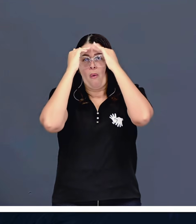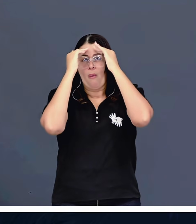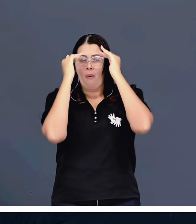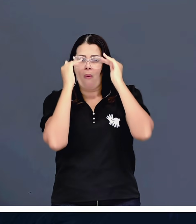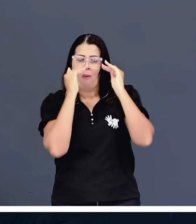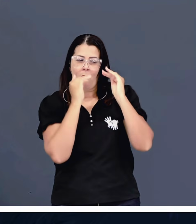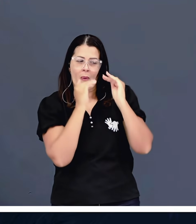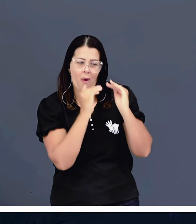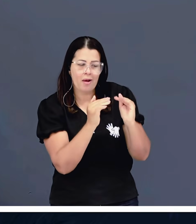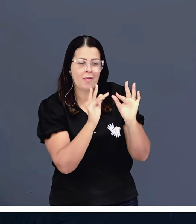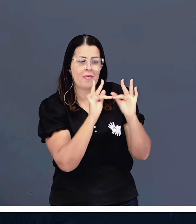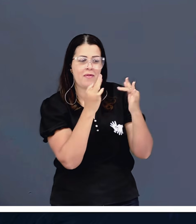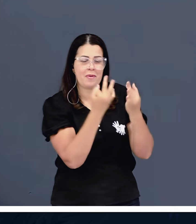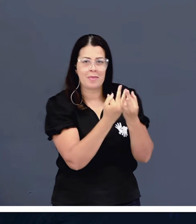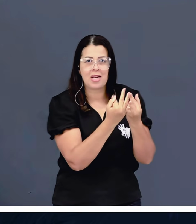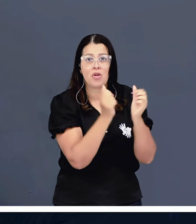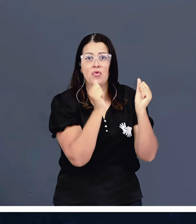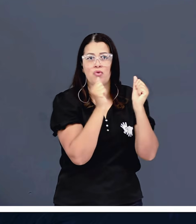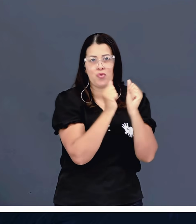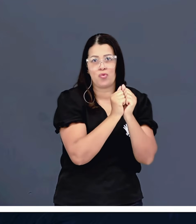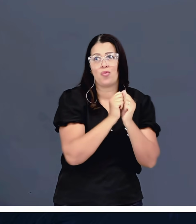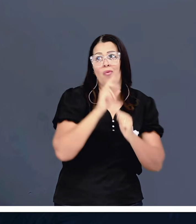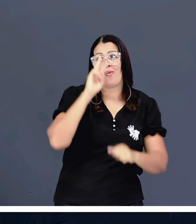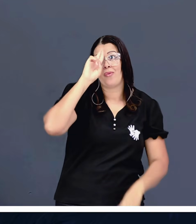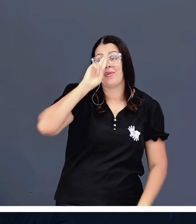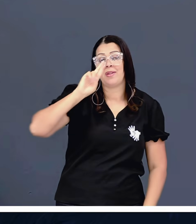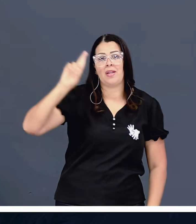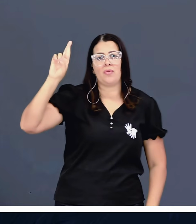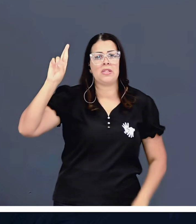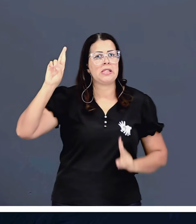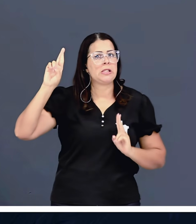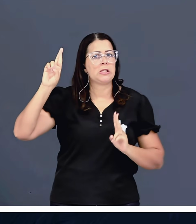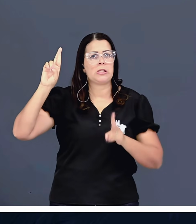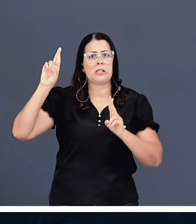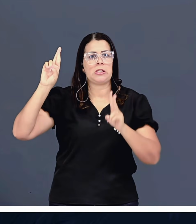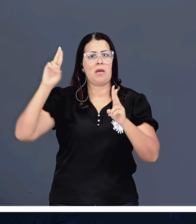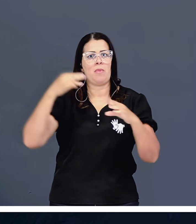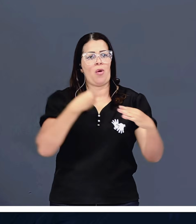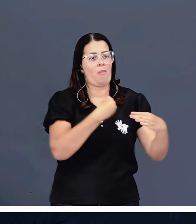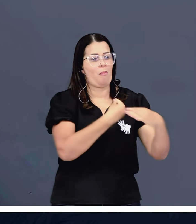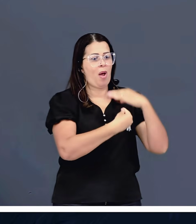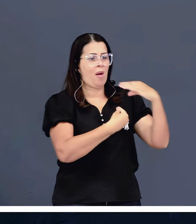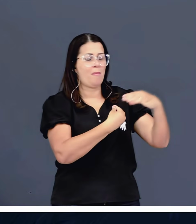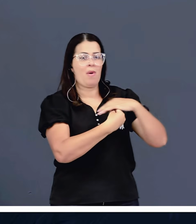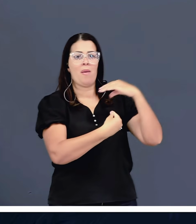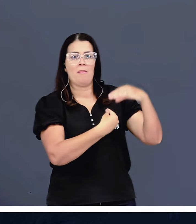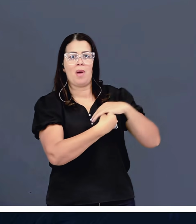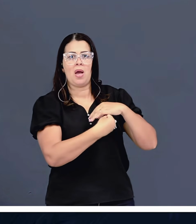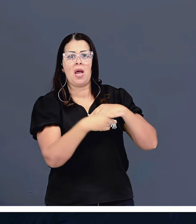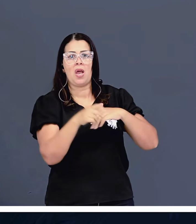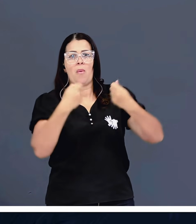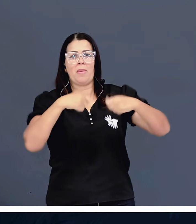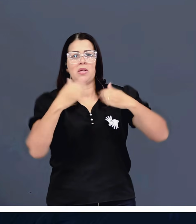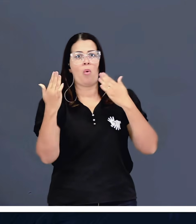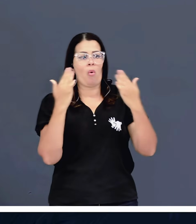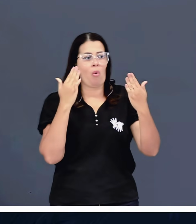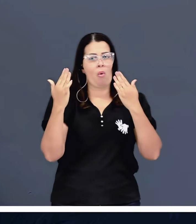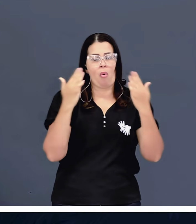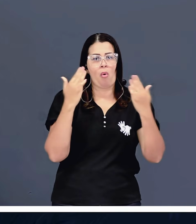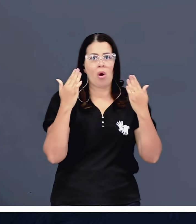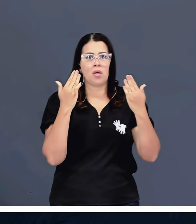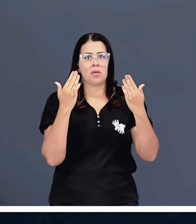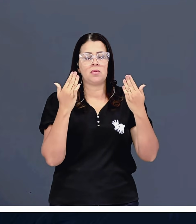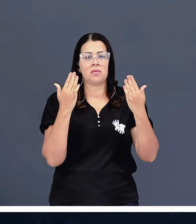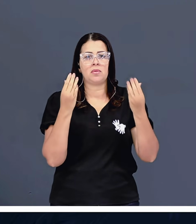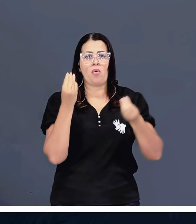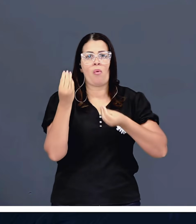aos meus pais é no Senhor, todas as vezes que eu recebo uma ordem, que eu recebo um conselho, eu preciso comparar com o